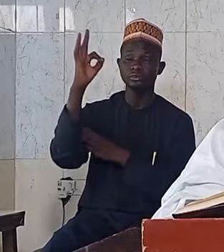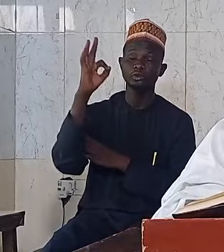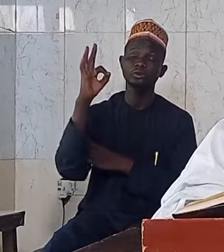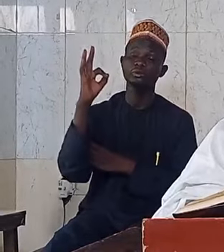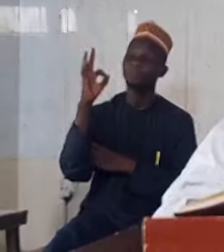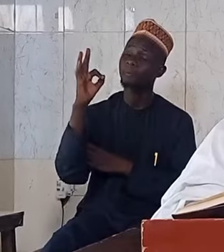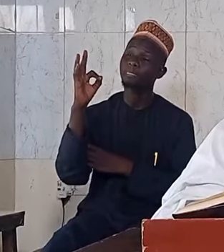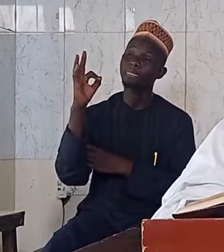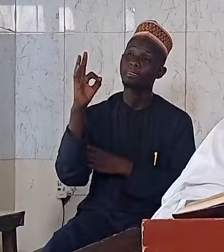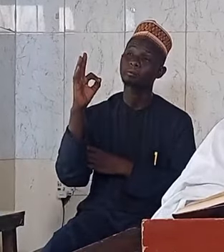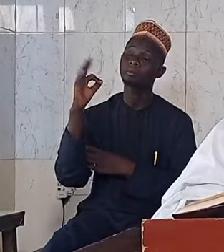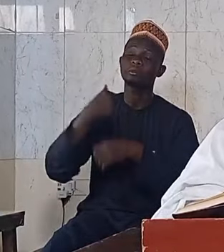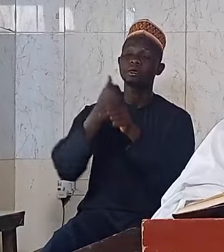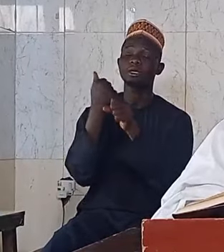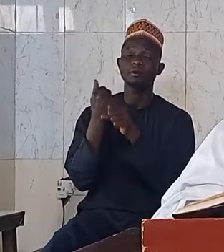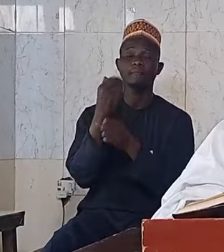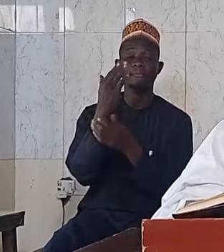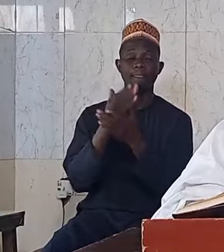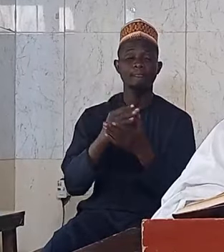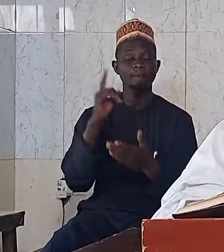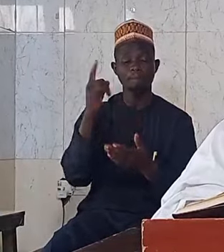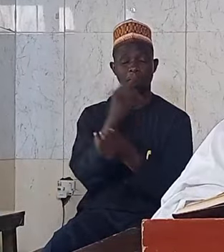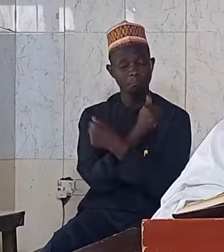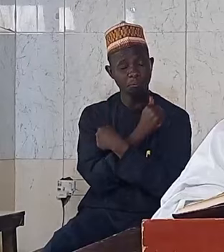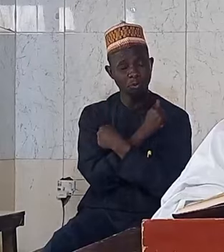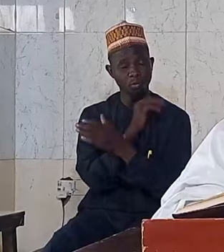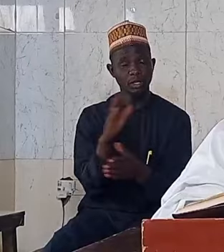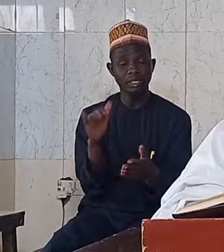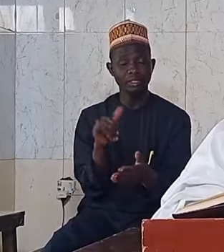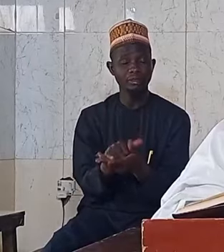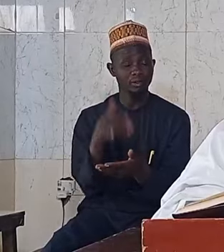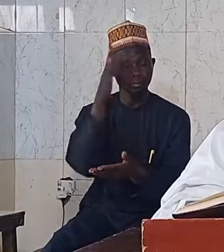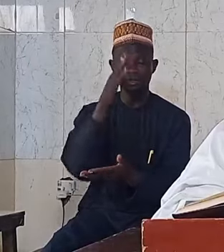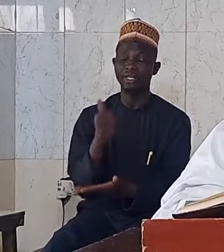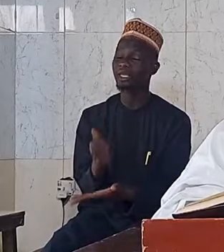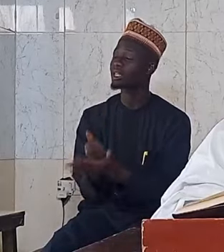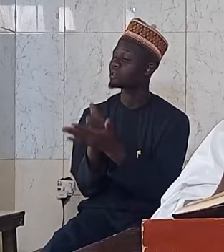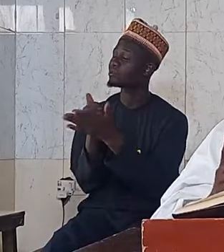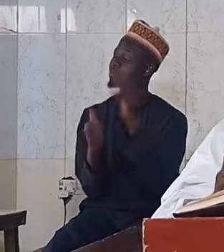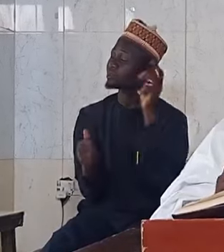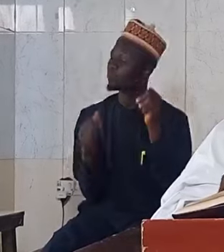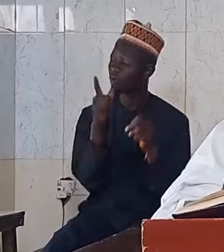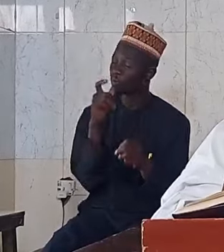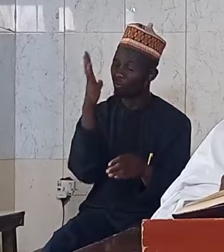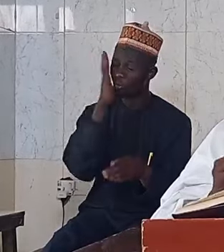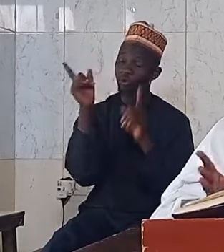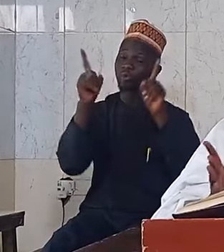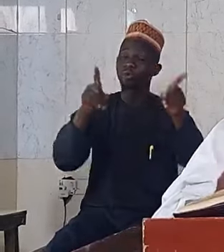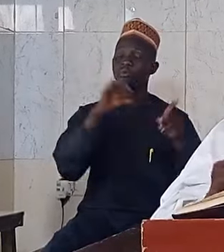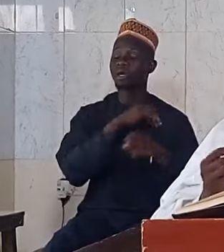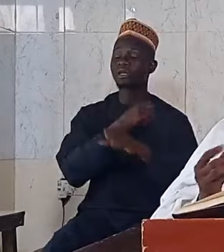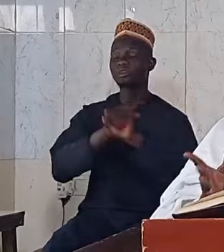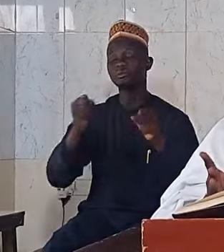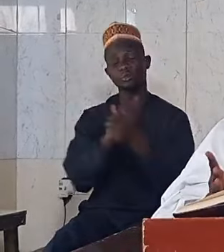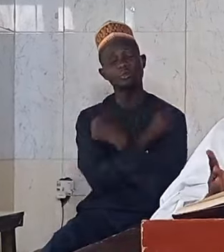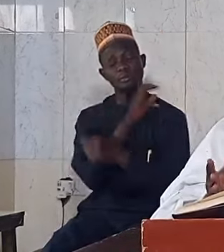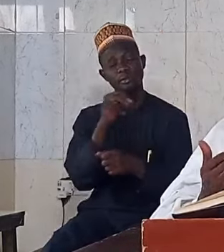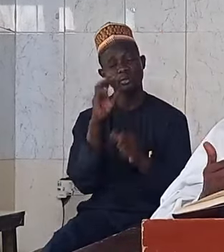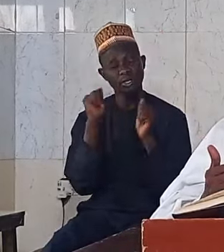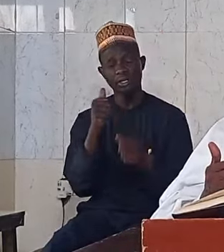subhanahu wataala ya sanya musu waliyan wa nasiran majibinci mai san su mai kaunar